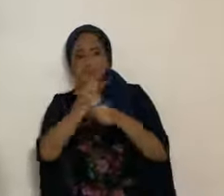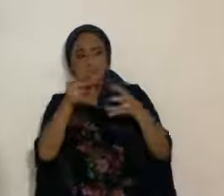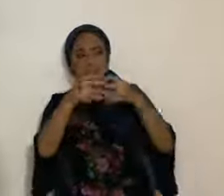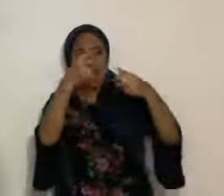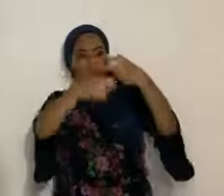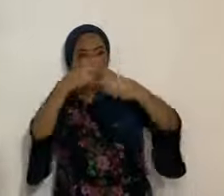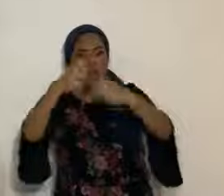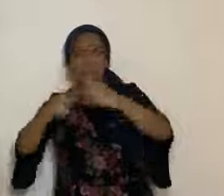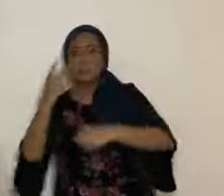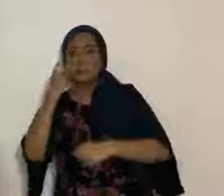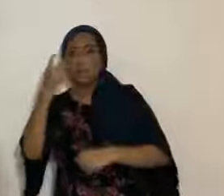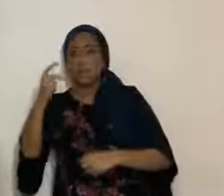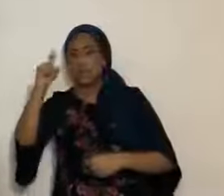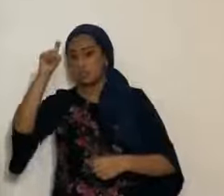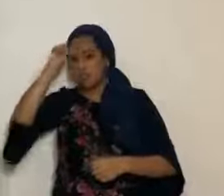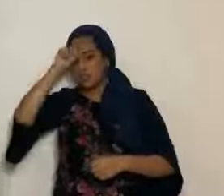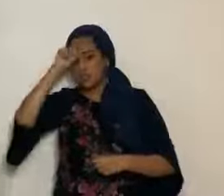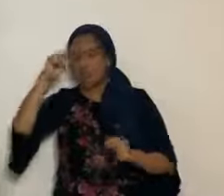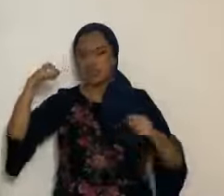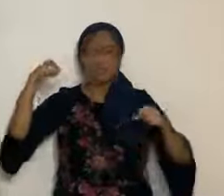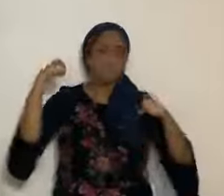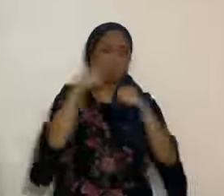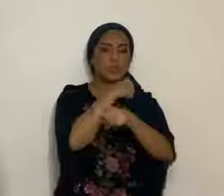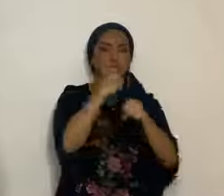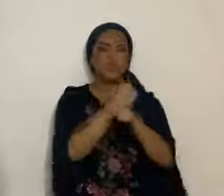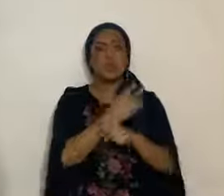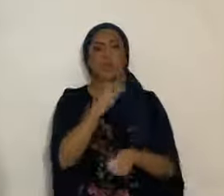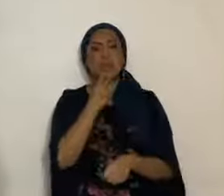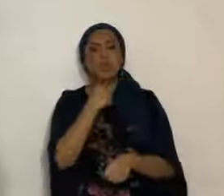a un egipcio que golpeaba a uno de los hebreos, sus hermanos.